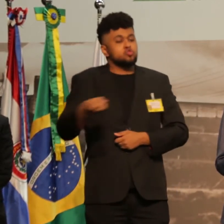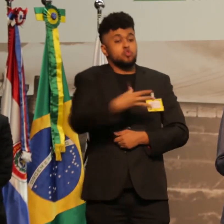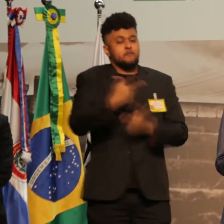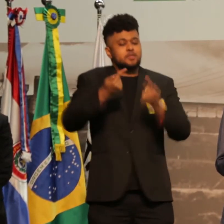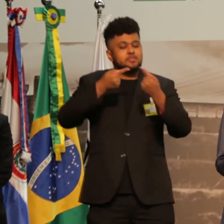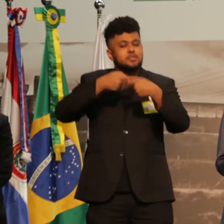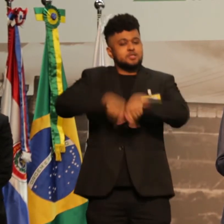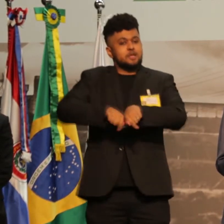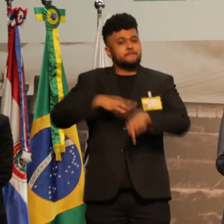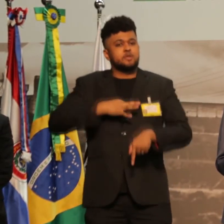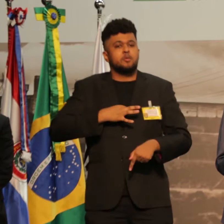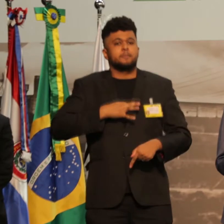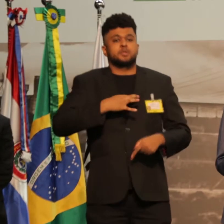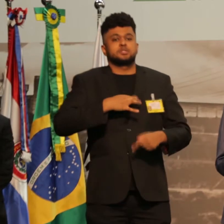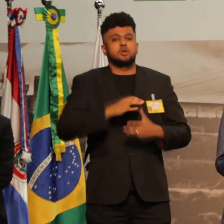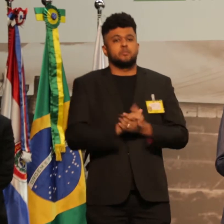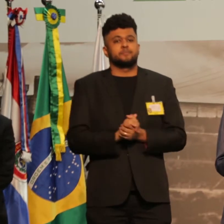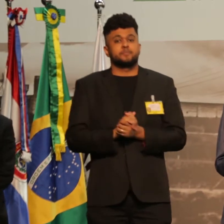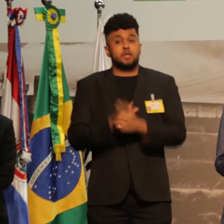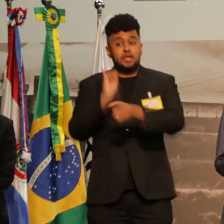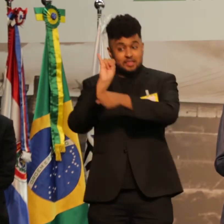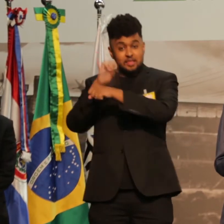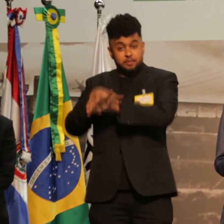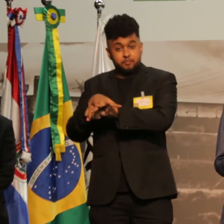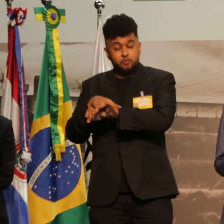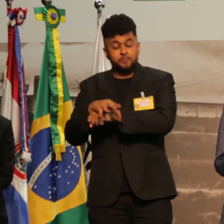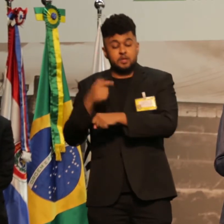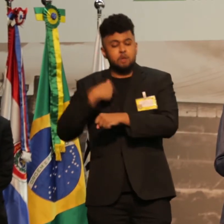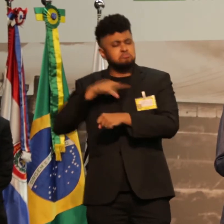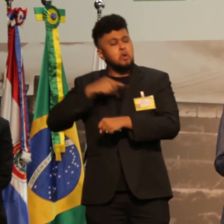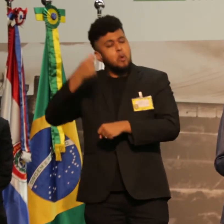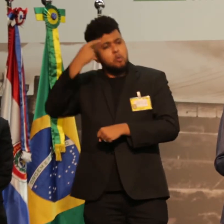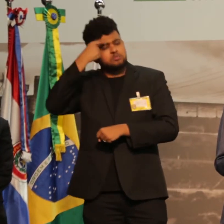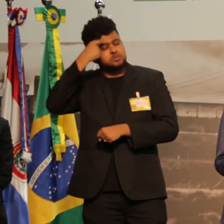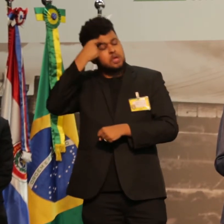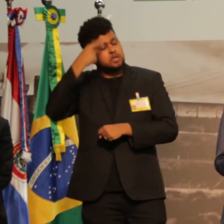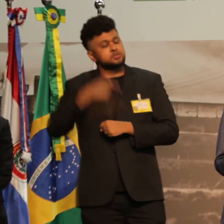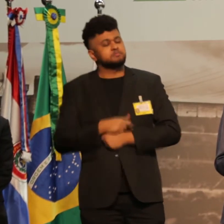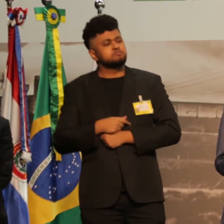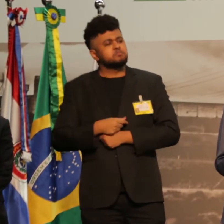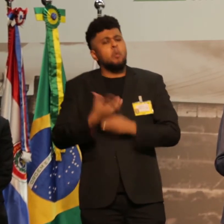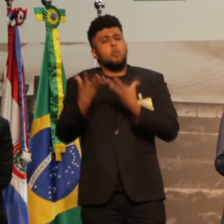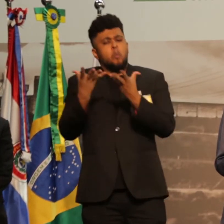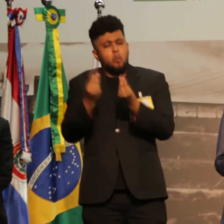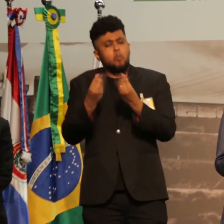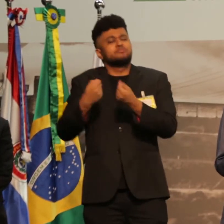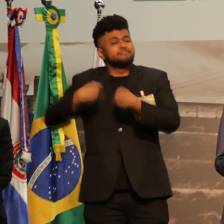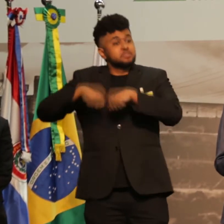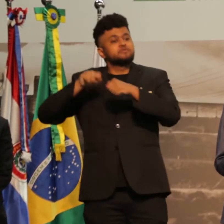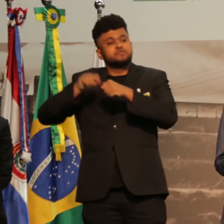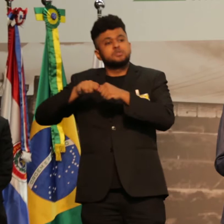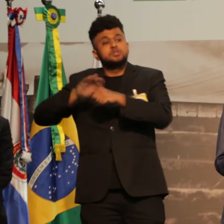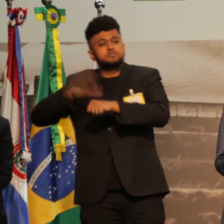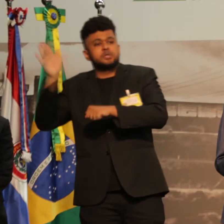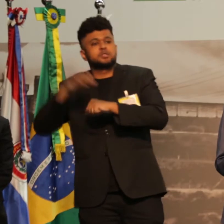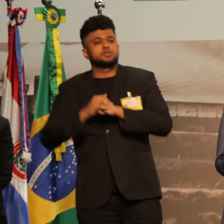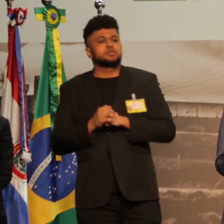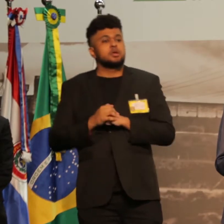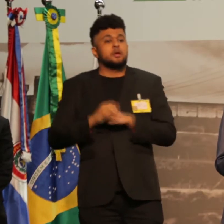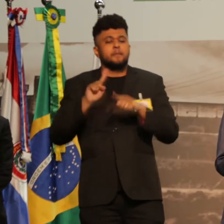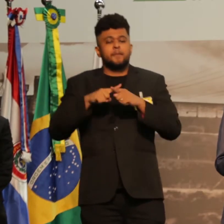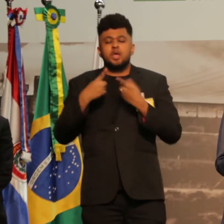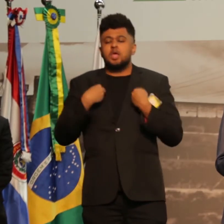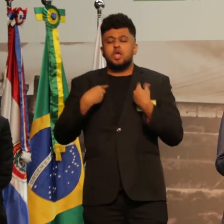e desafiadora missão. Sobre Itaipu, tenho consciência de que muito ainda está por fazer. Saio,